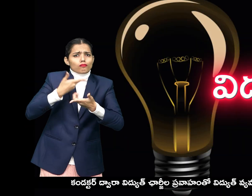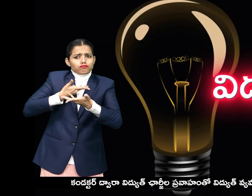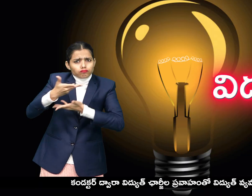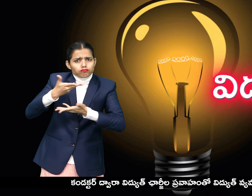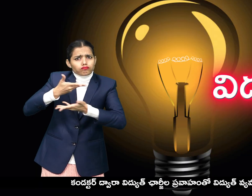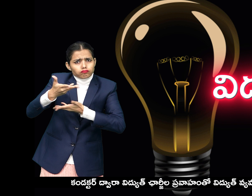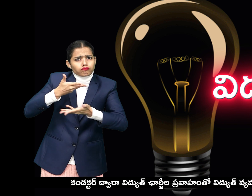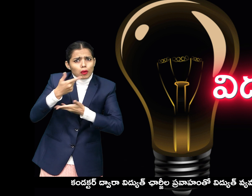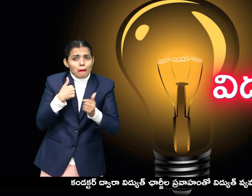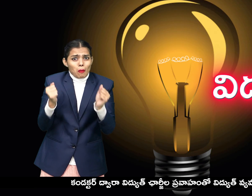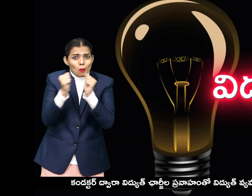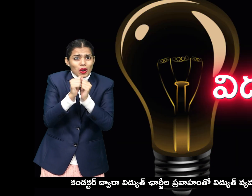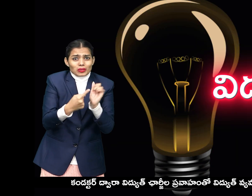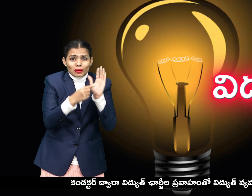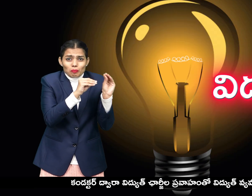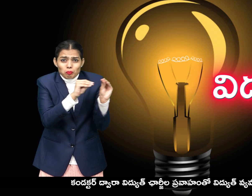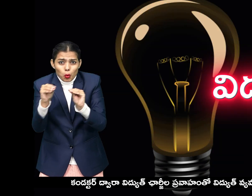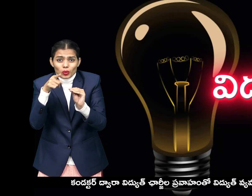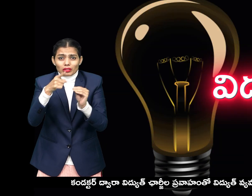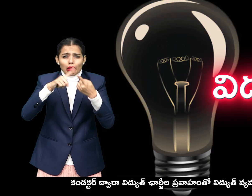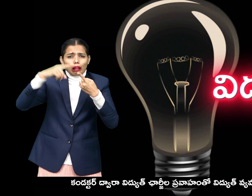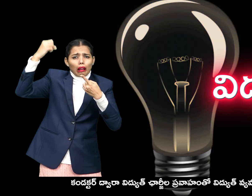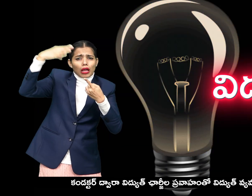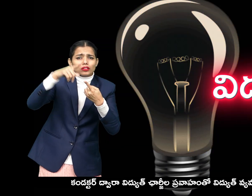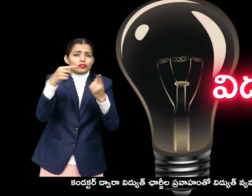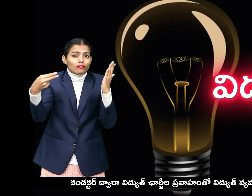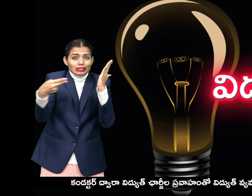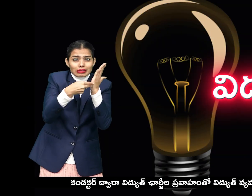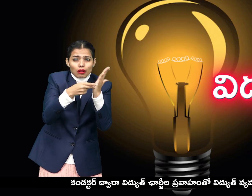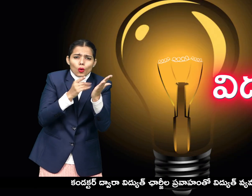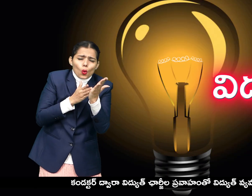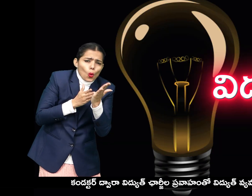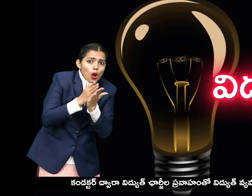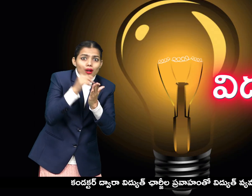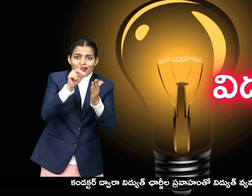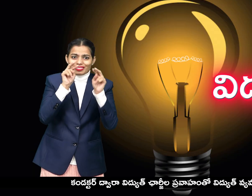కండక్టర్ ద్వారా విద్యుత్ ఛార్జీల ప్రవాహంతో విద్యుత్ వ్యవహరిస్తుంది.